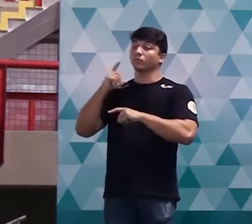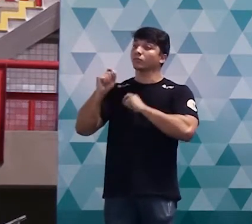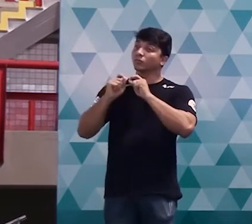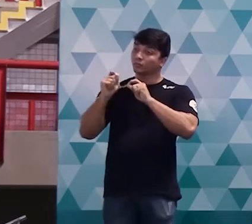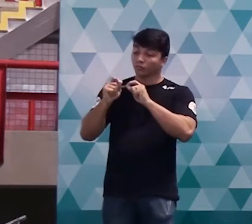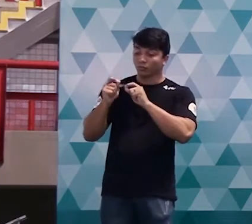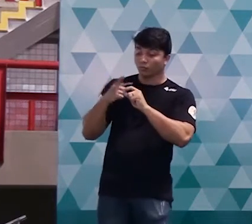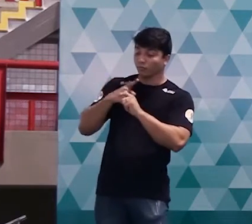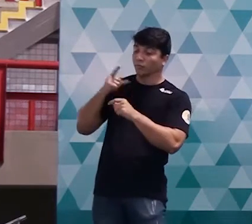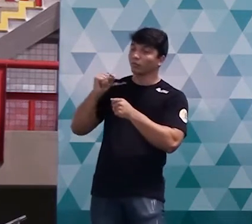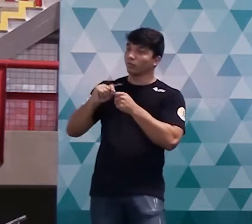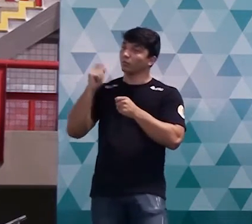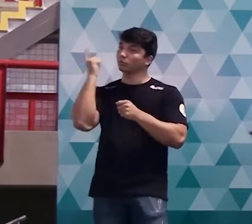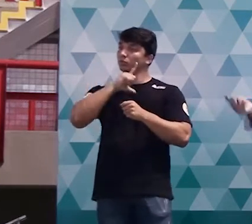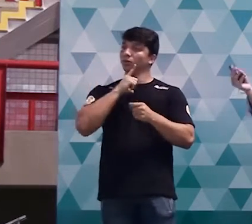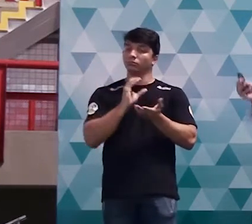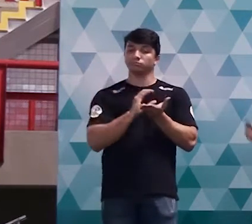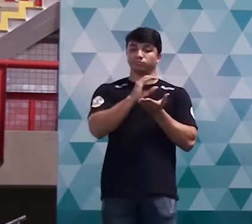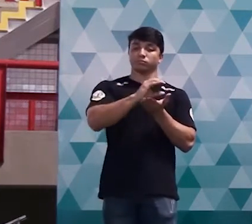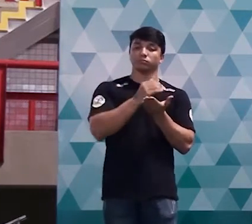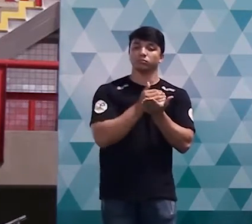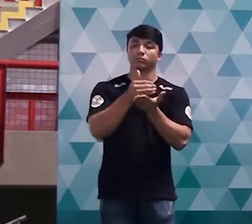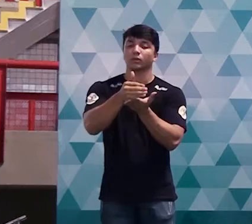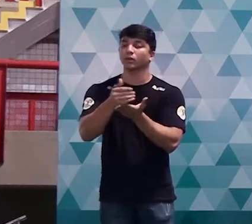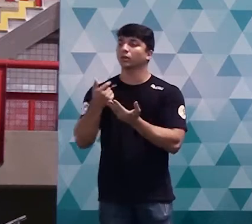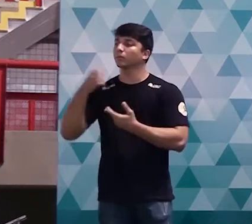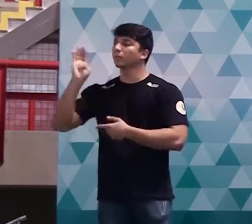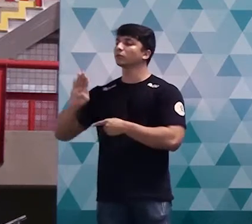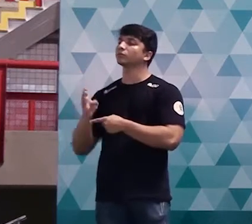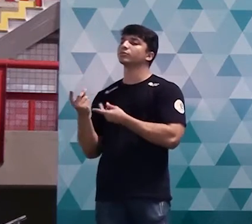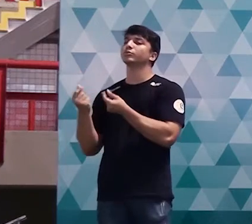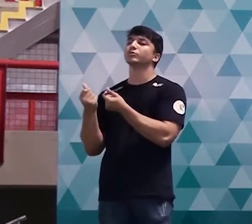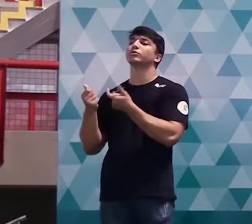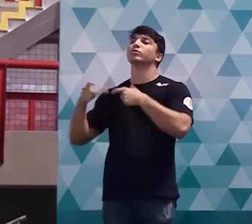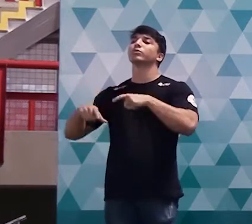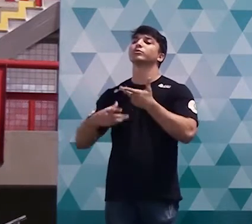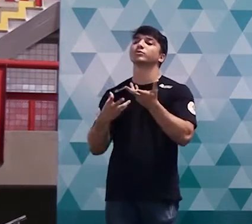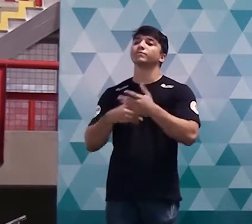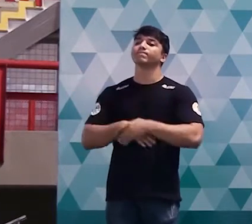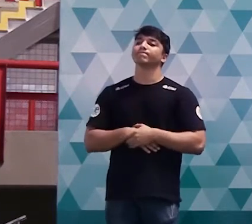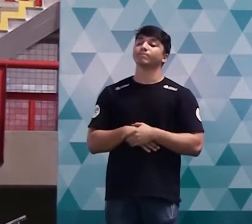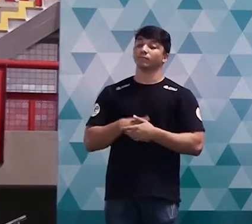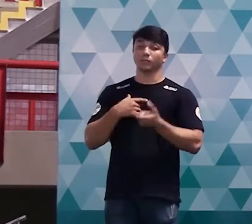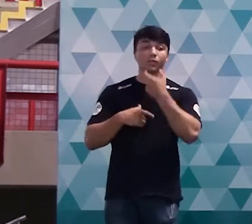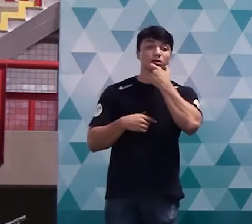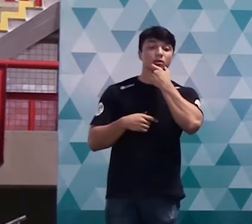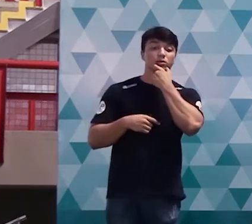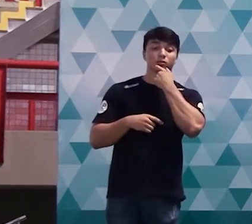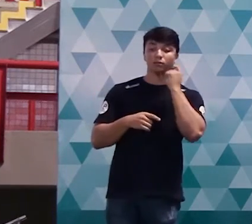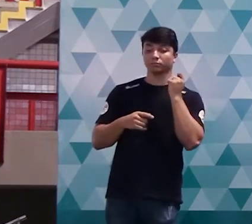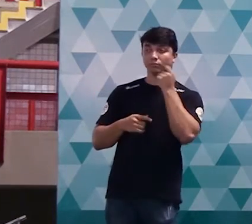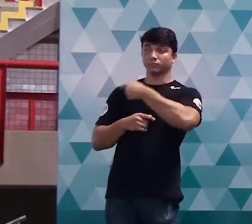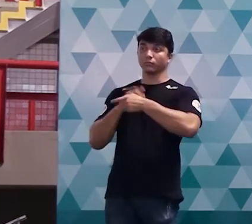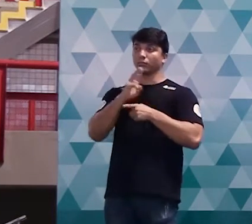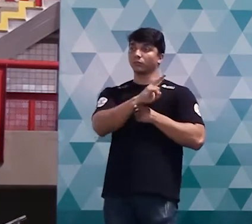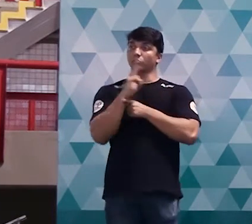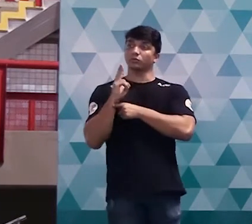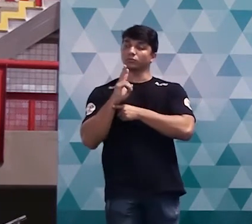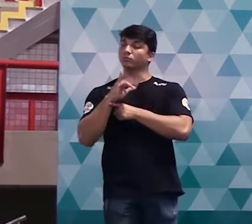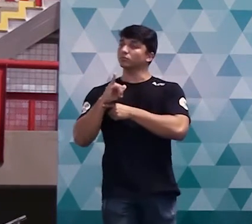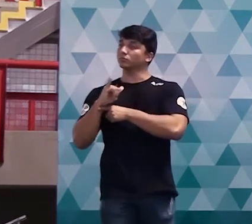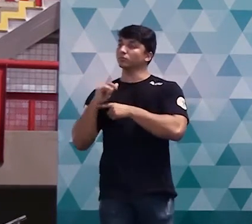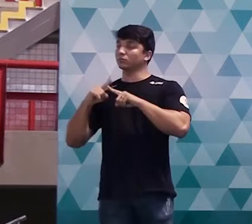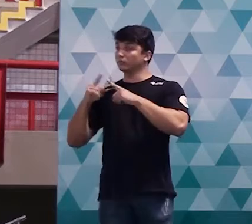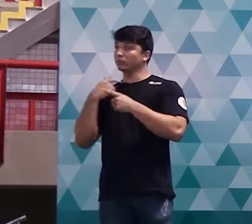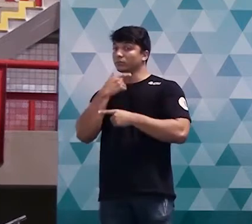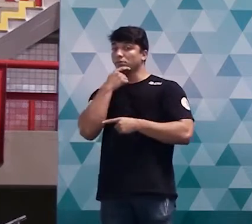com dinheiro, você pode investir. Onde é que o Brasil vai ter dinheiro esse ano? A Inglaterra vai nos emprestar. Lembre-se